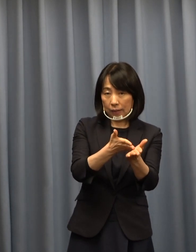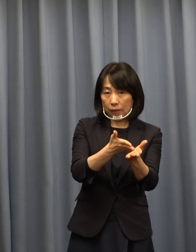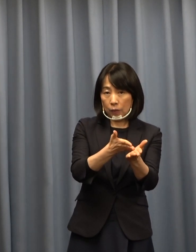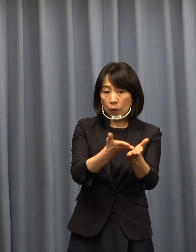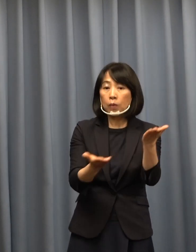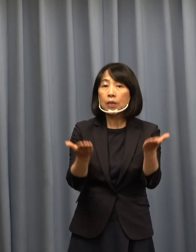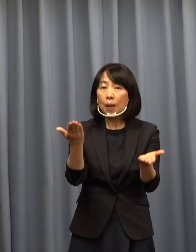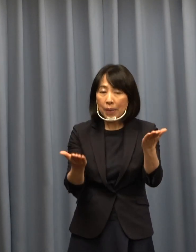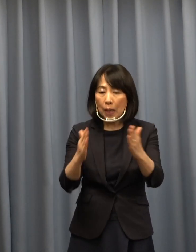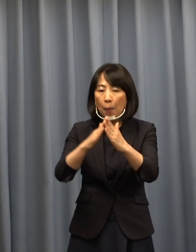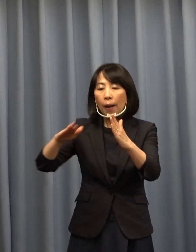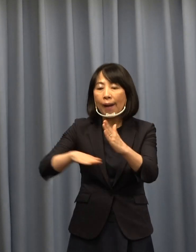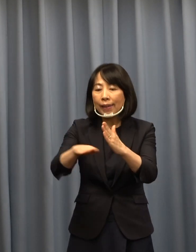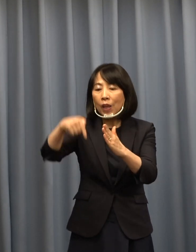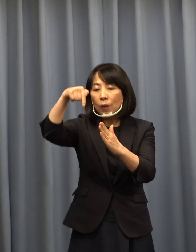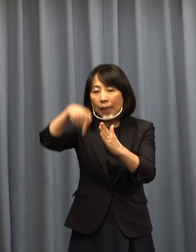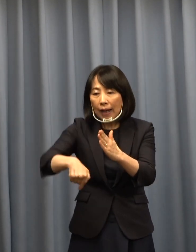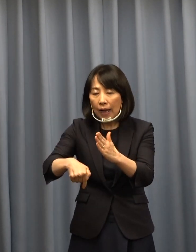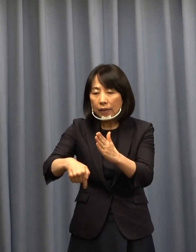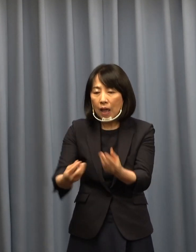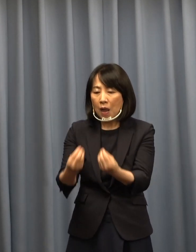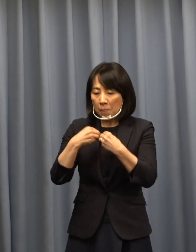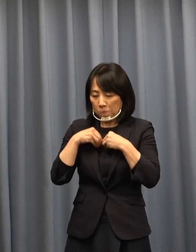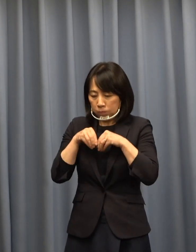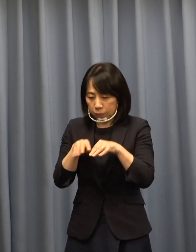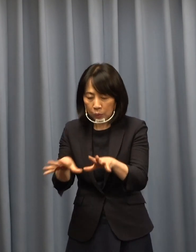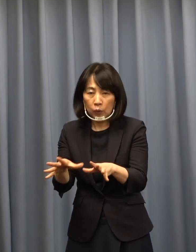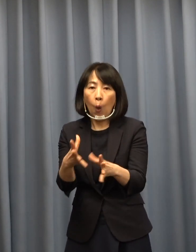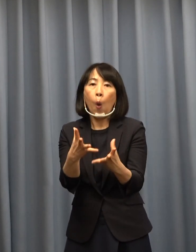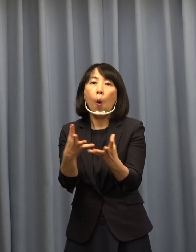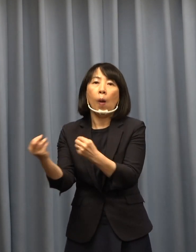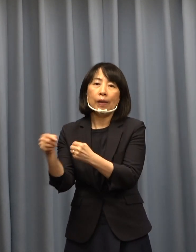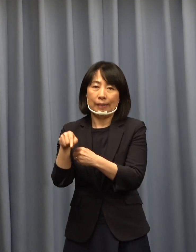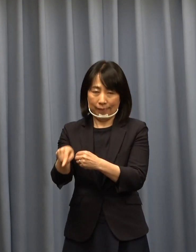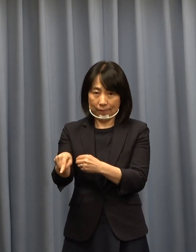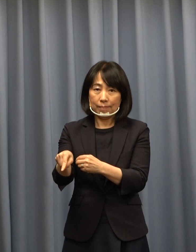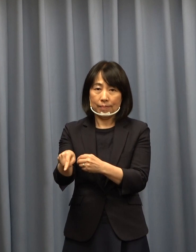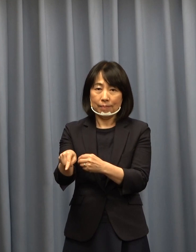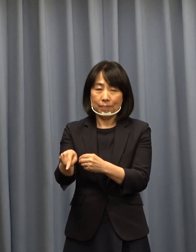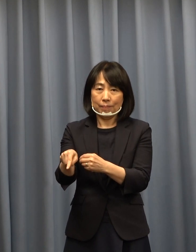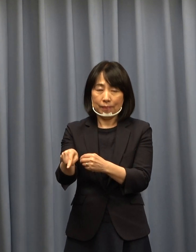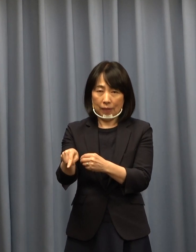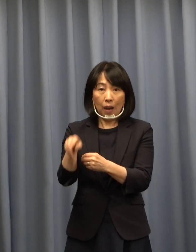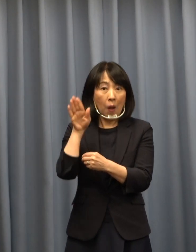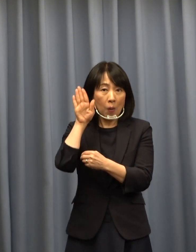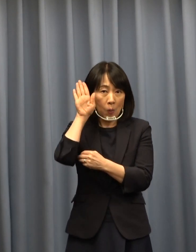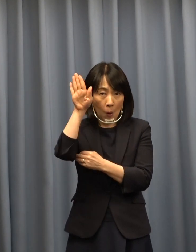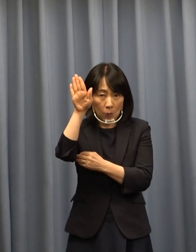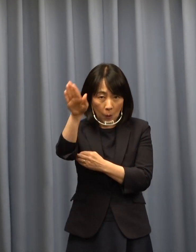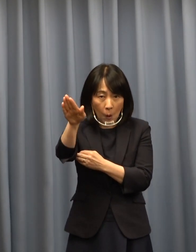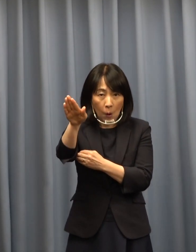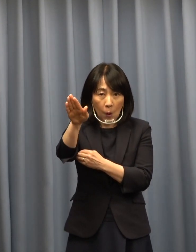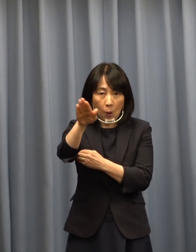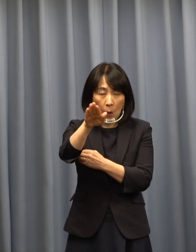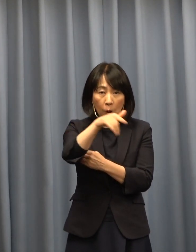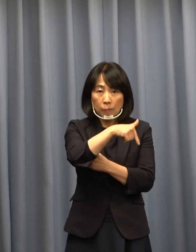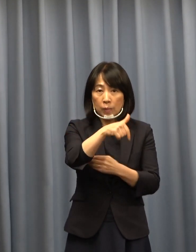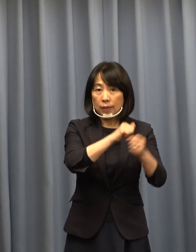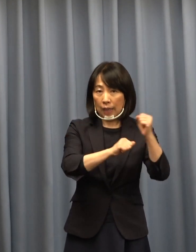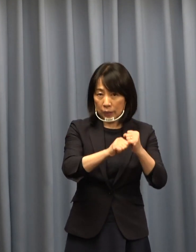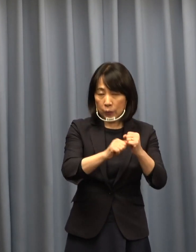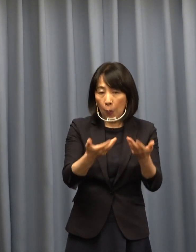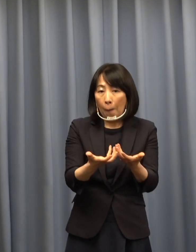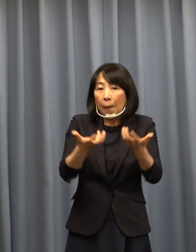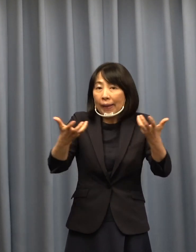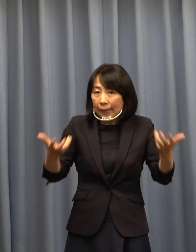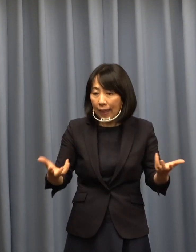感染の問題が多いということ、それがありますので、家庭内感染については今後これとは別途のところで協議を